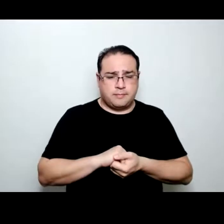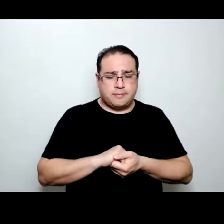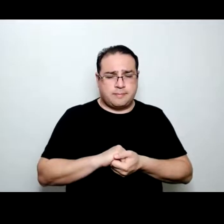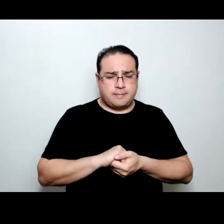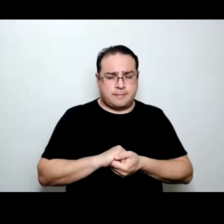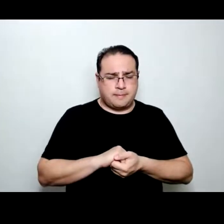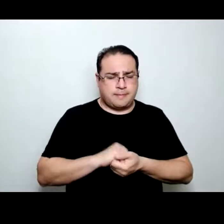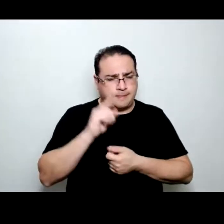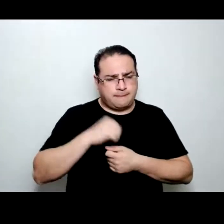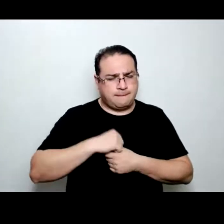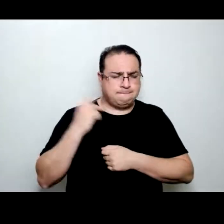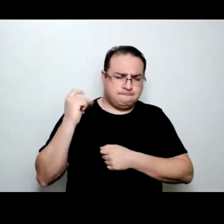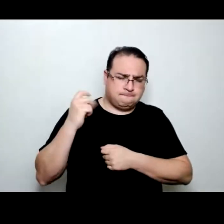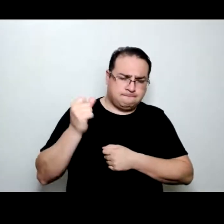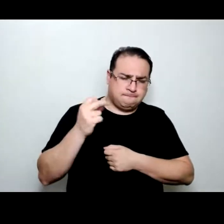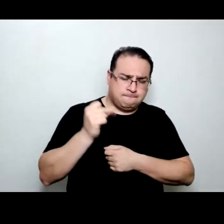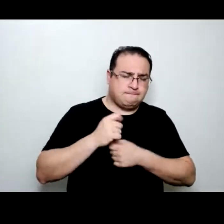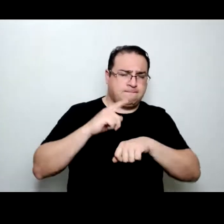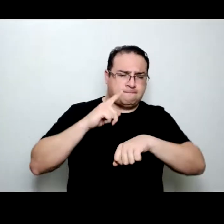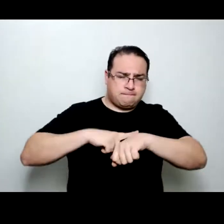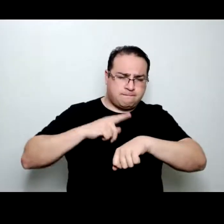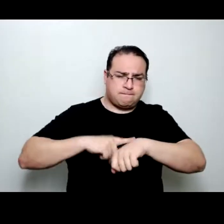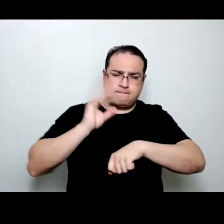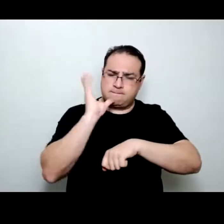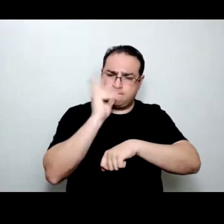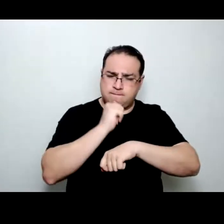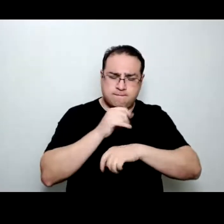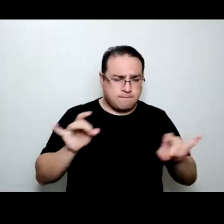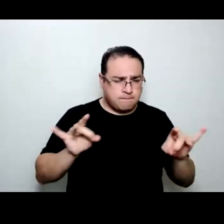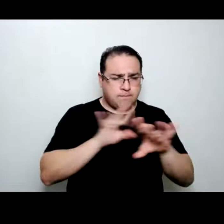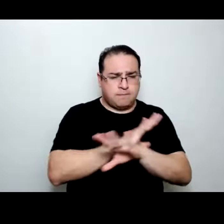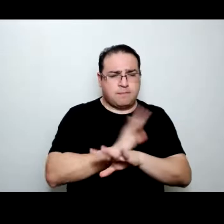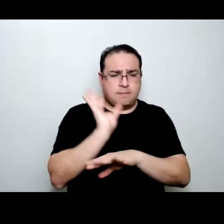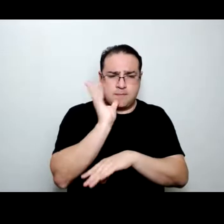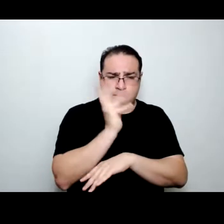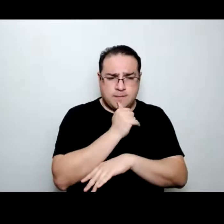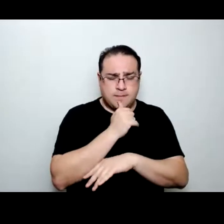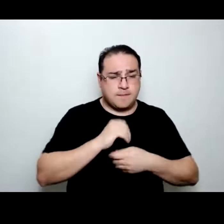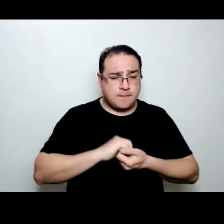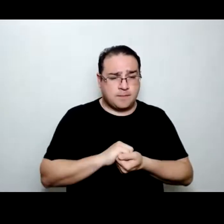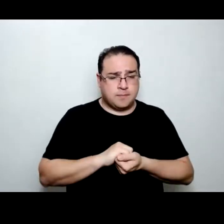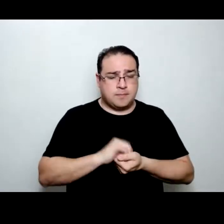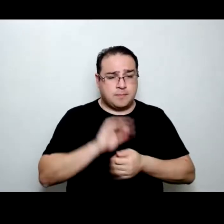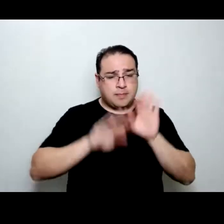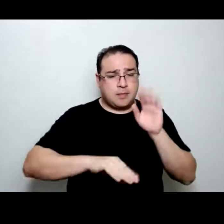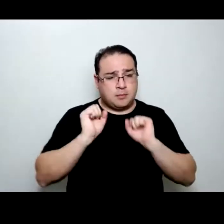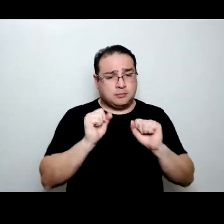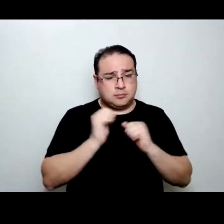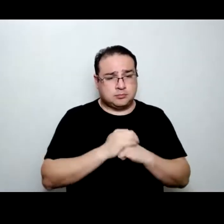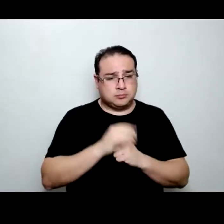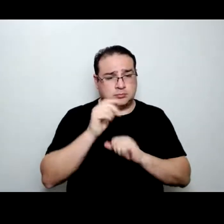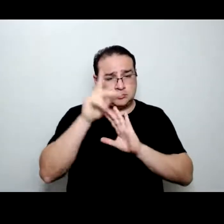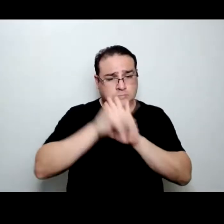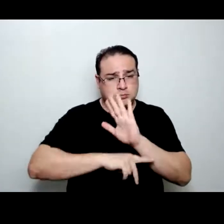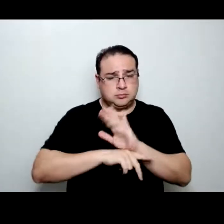de muito tempo, que demora muito tempo para ser concluído. Ele às vezes pode ser um